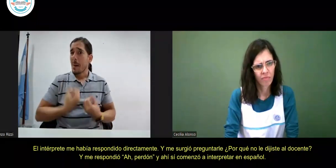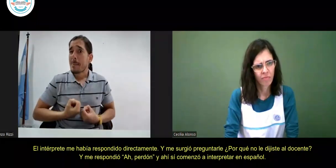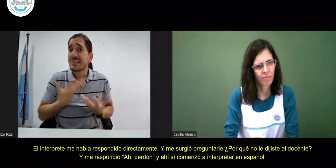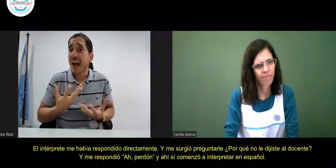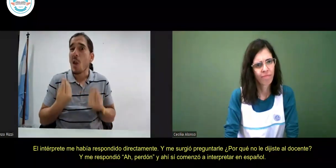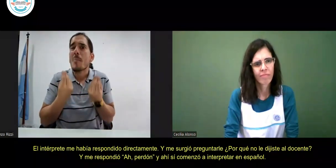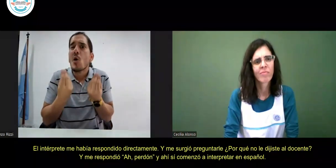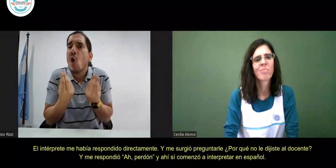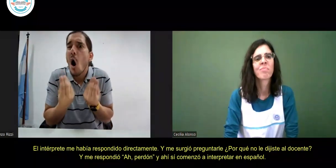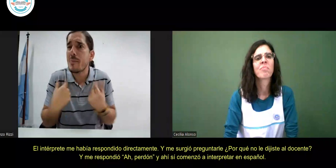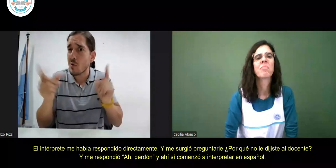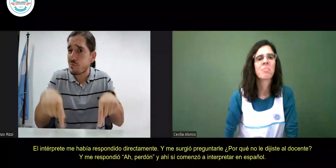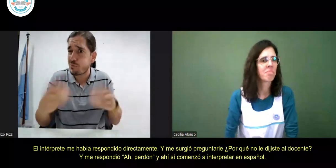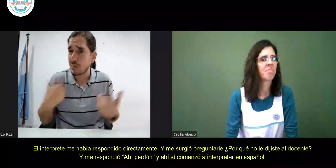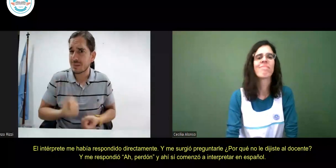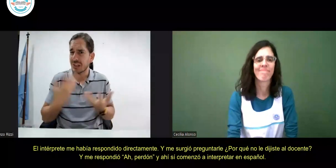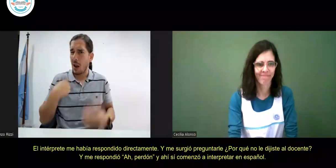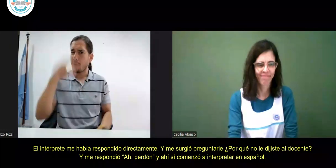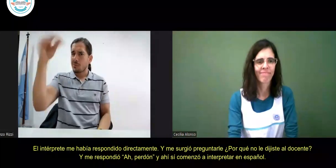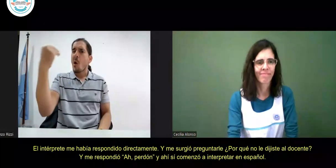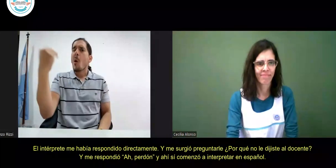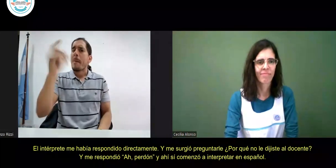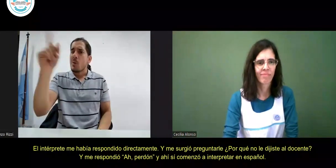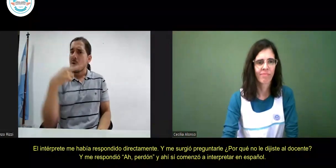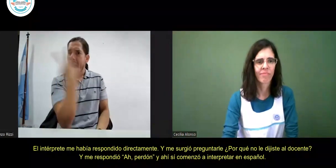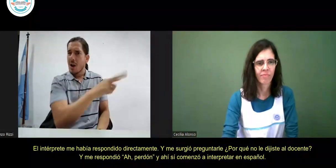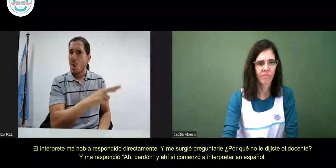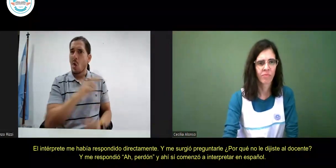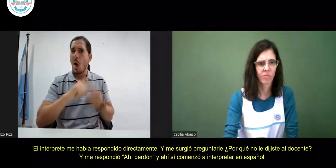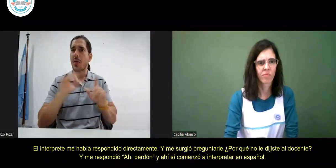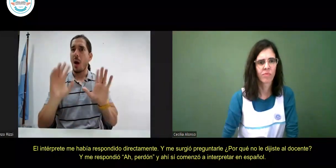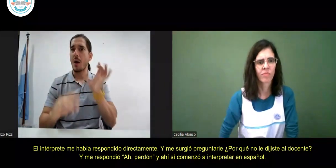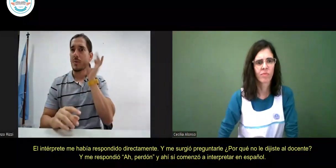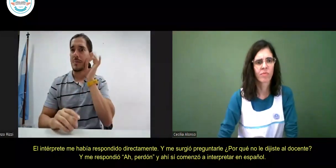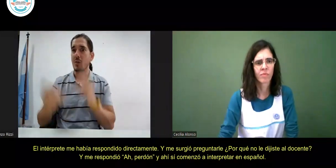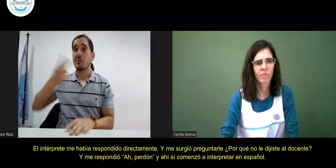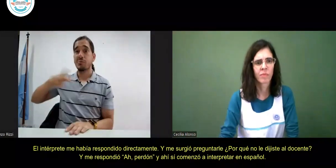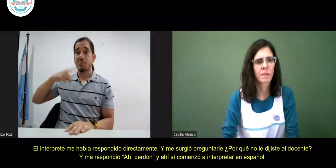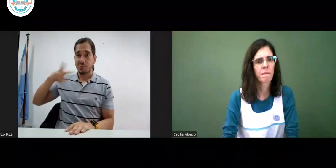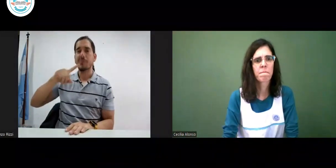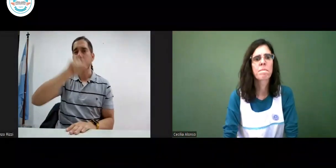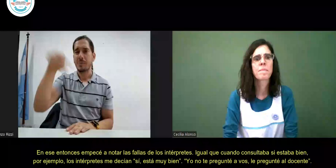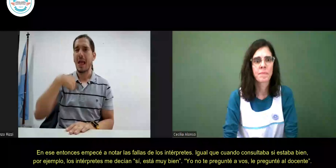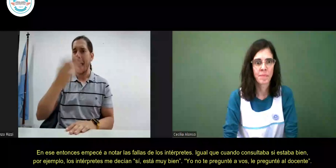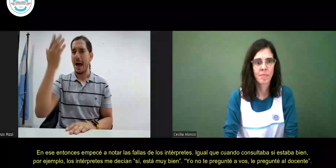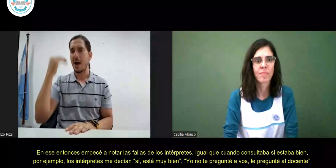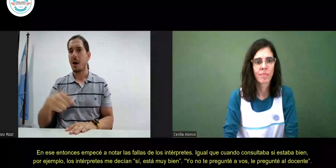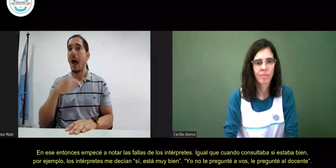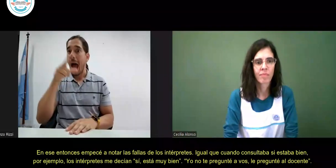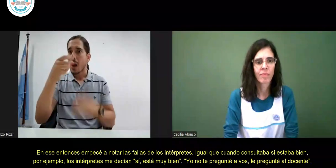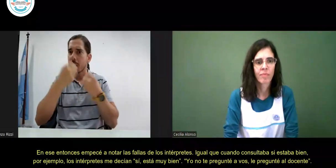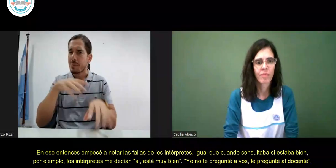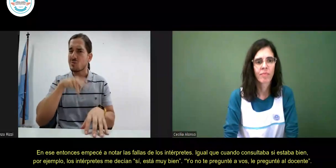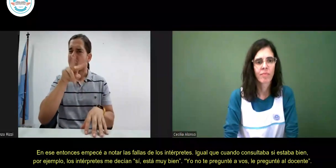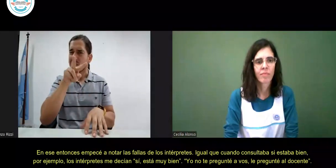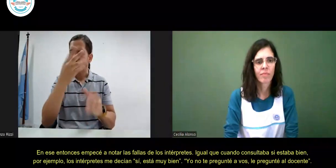me surgió preguntarle, ¿por qué no le dijiste al docente? Y me respondió, ah, perdón. Y ahí sí comenzó a interpretar en